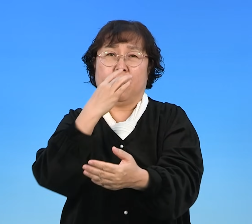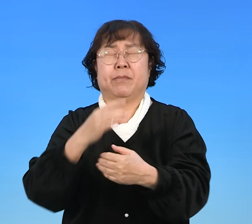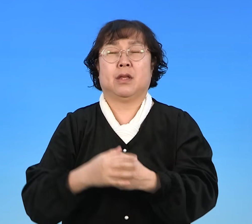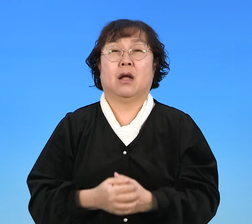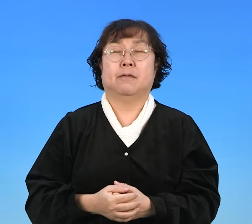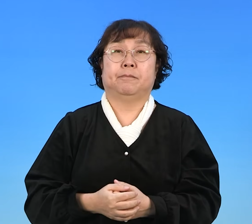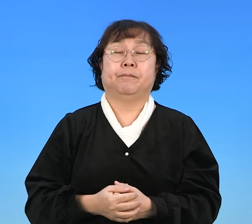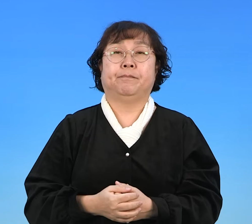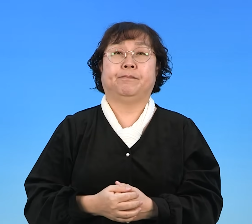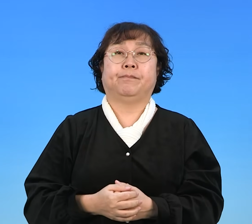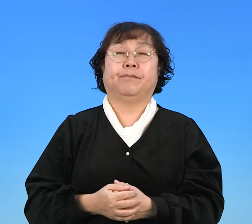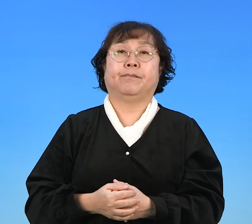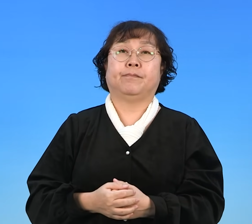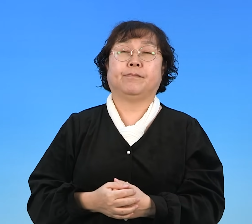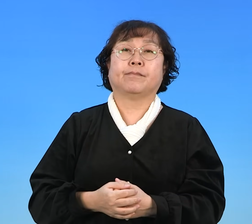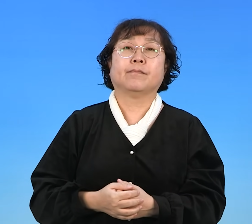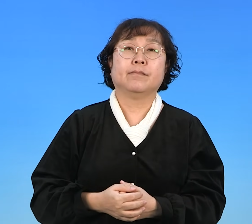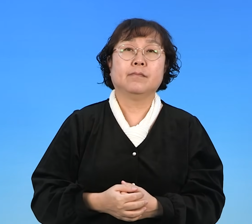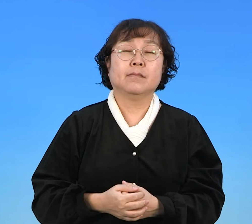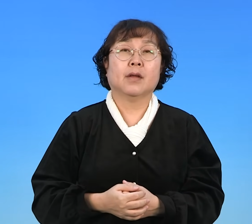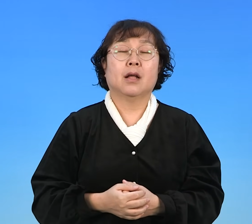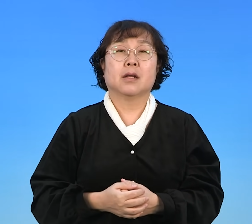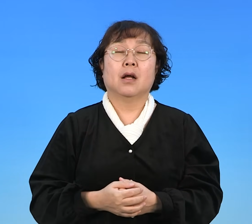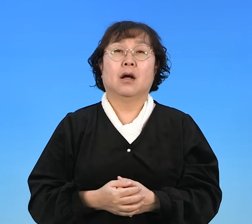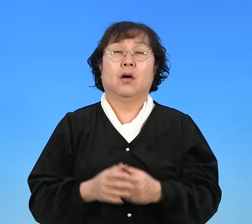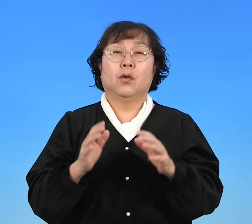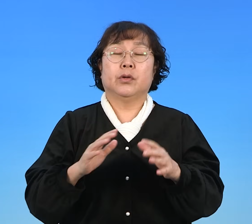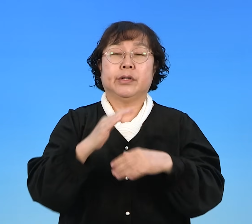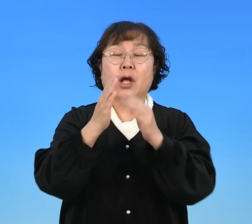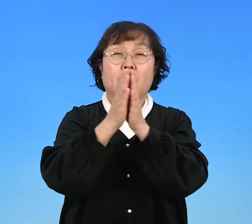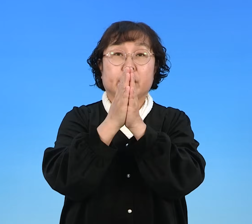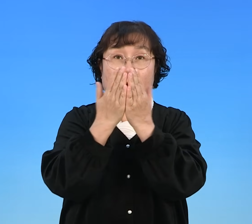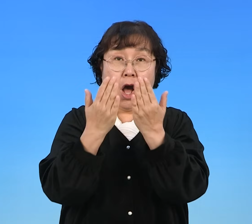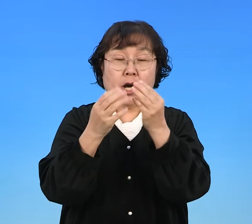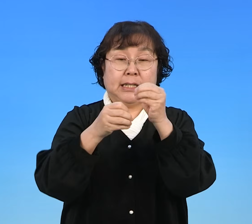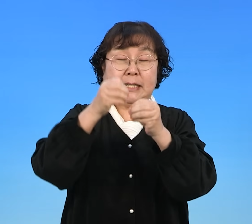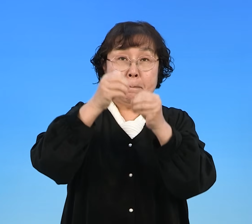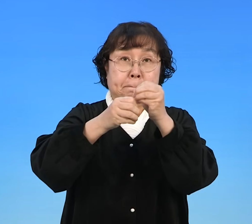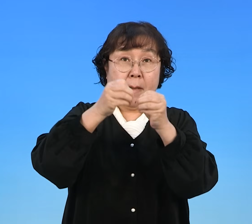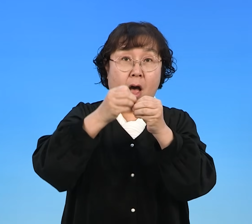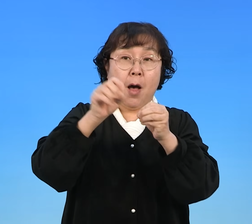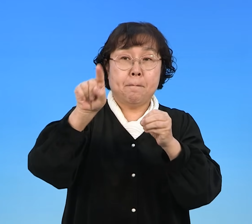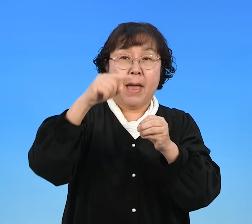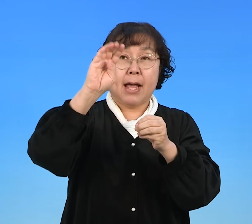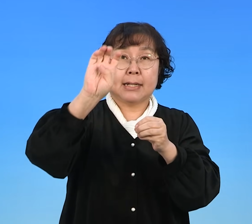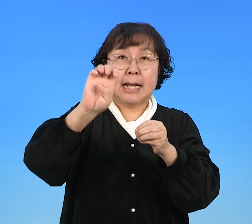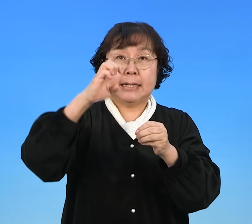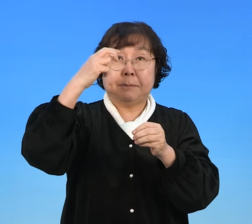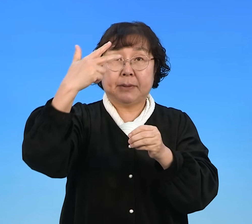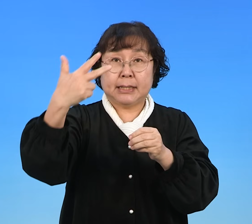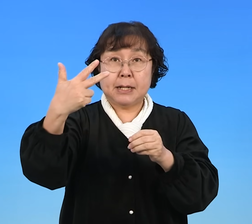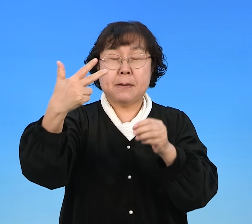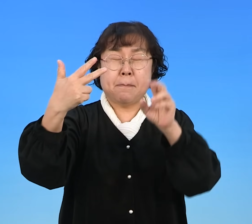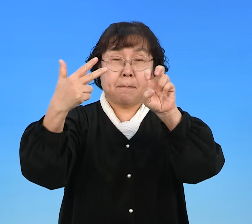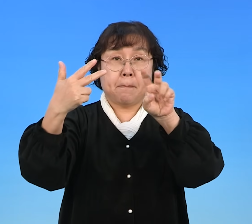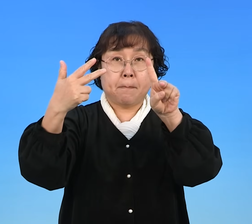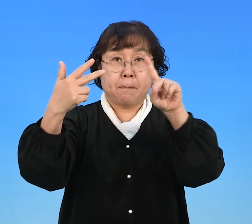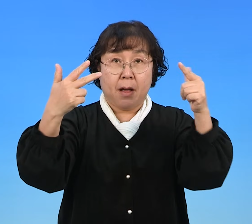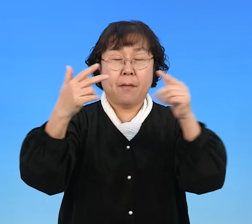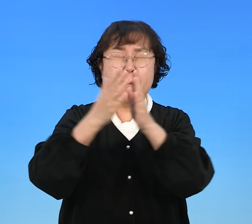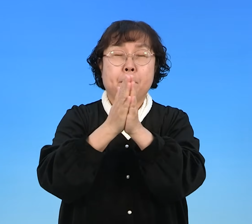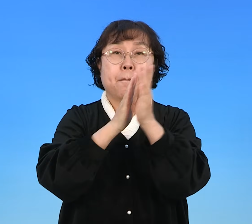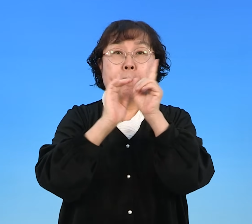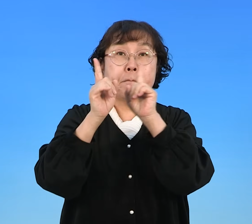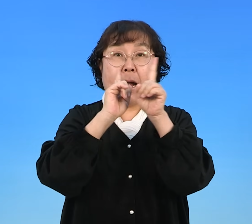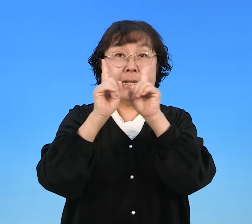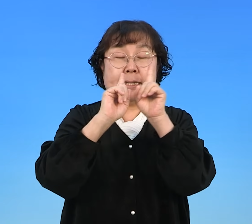이런 의미에서 제가 오늘 이 본문 말씀을, 이제 시편 147편 이 말씀을 제가